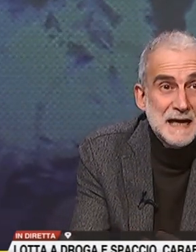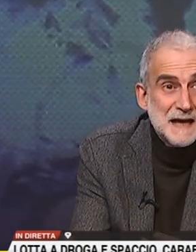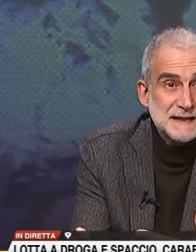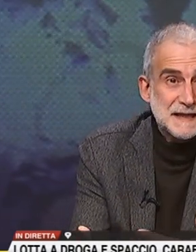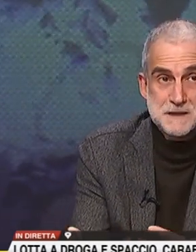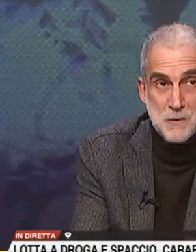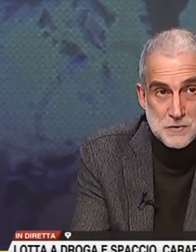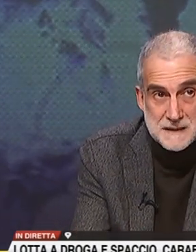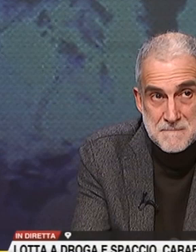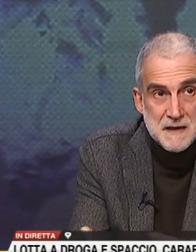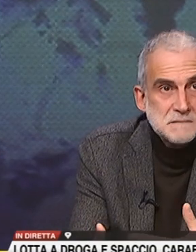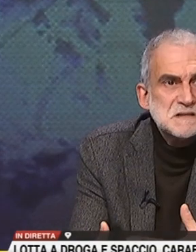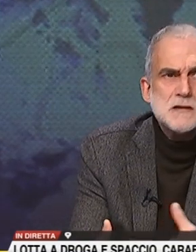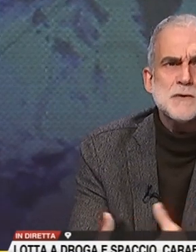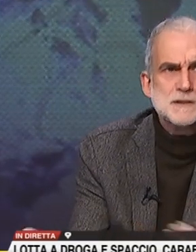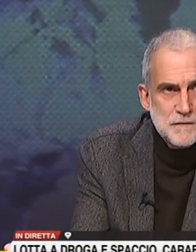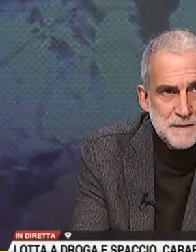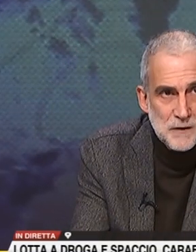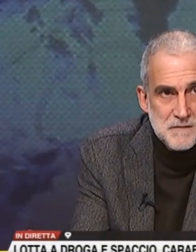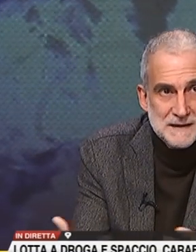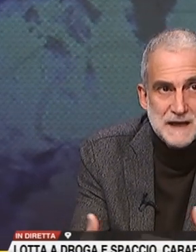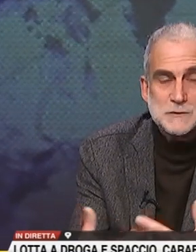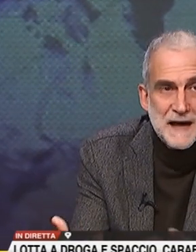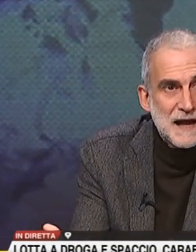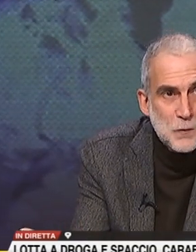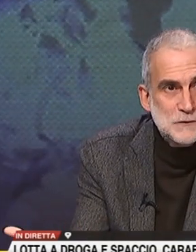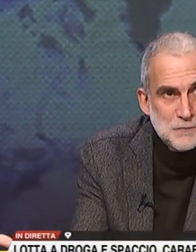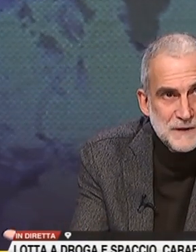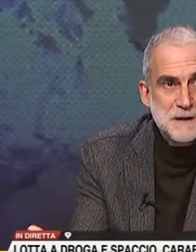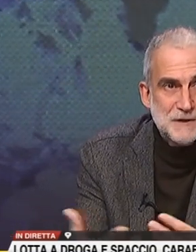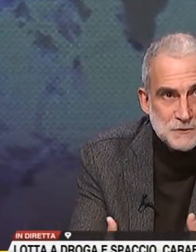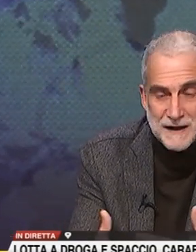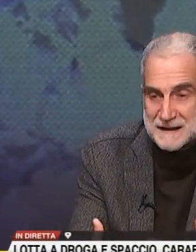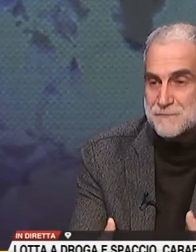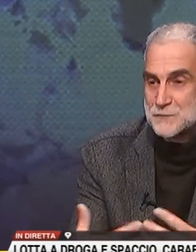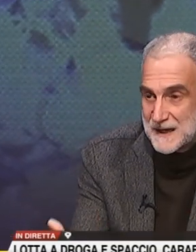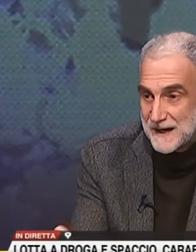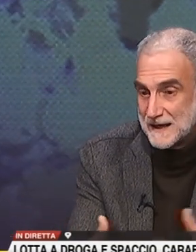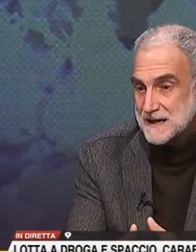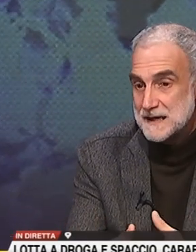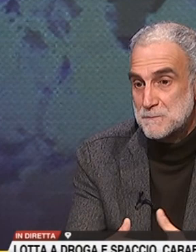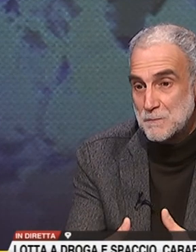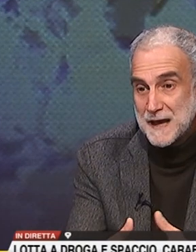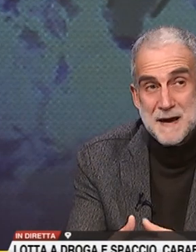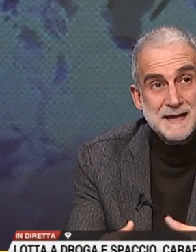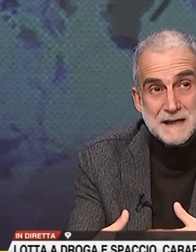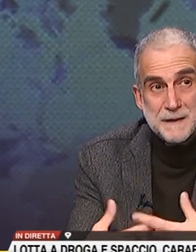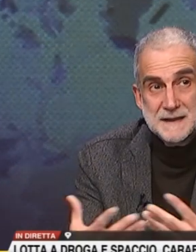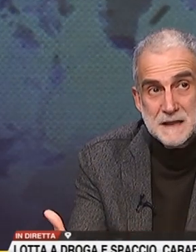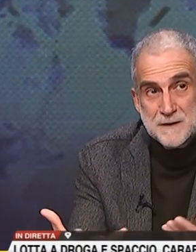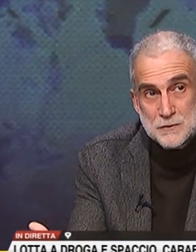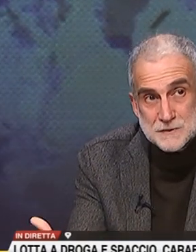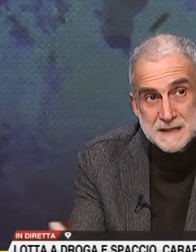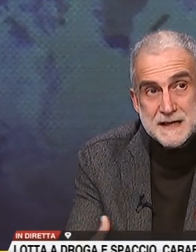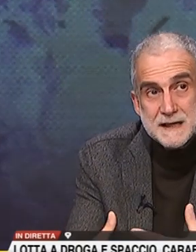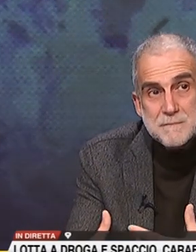di dare delle risposte, di non risolvere i problemi ma di aiutare quantomeno le persone ad affrontare il problema e a intraprendere